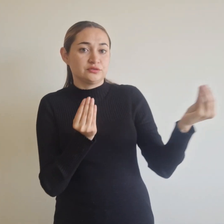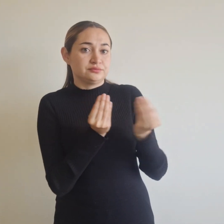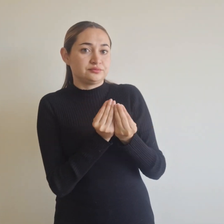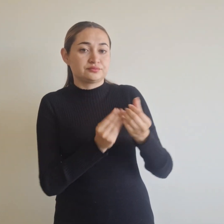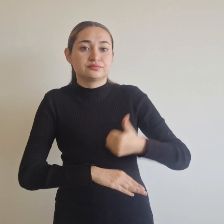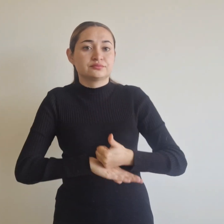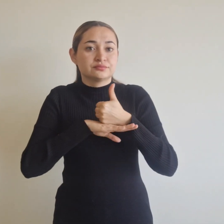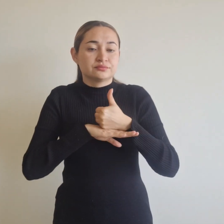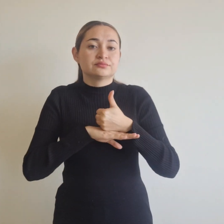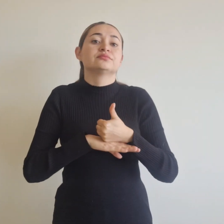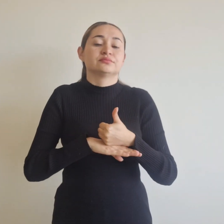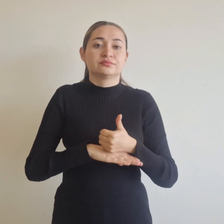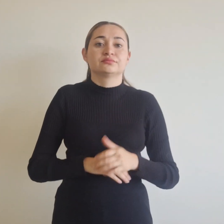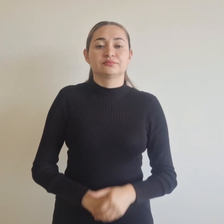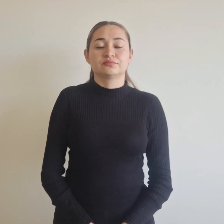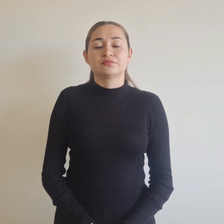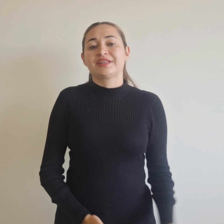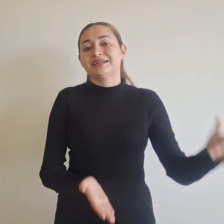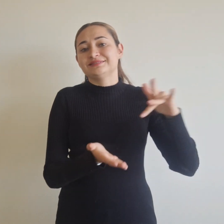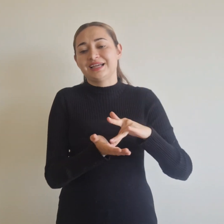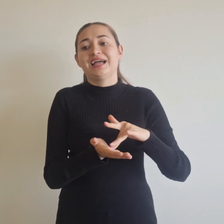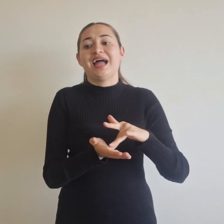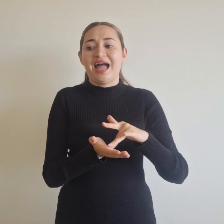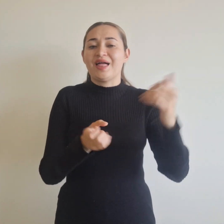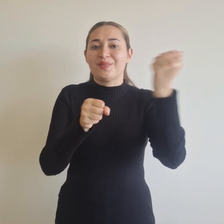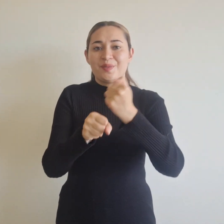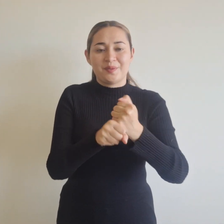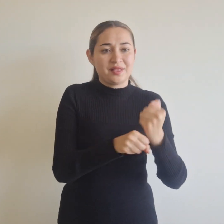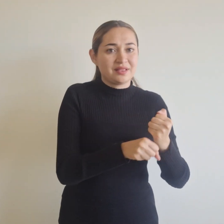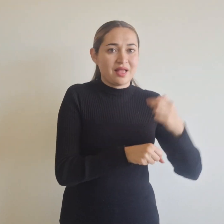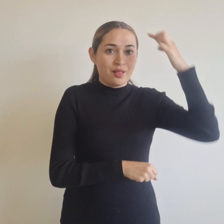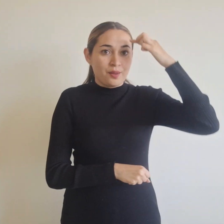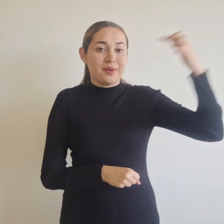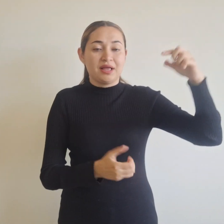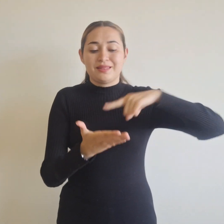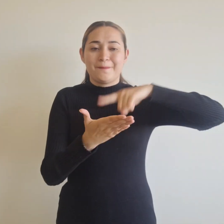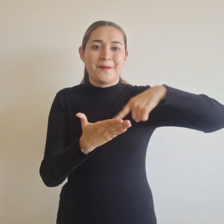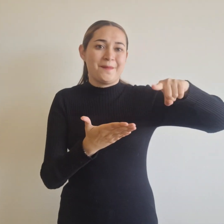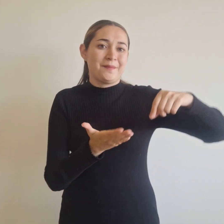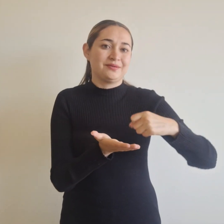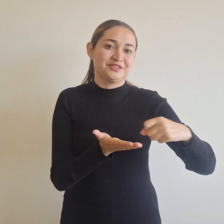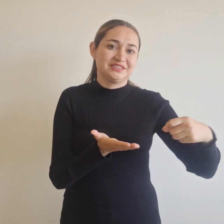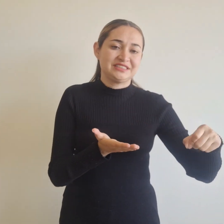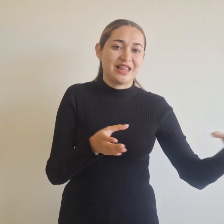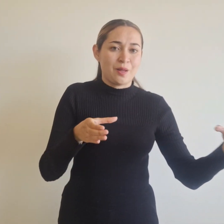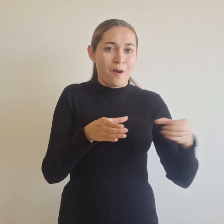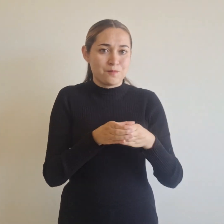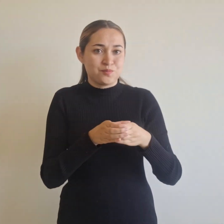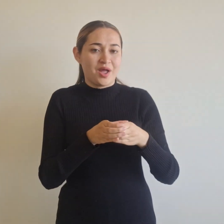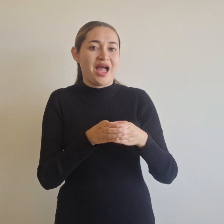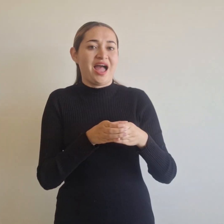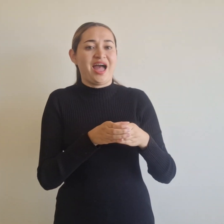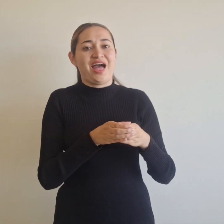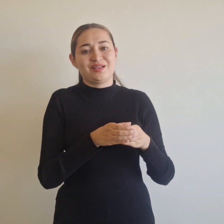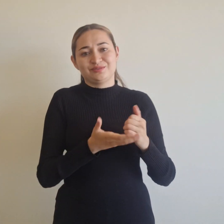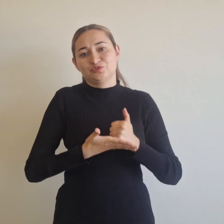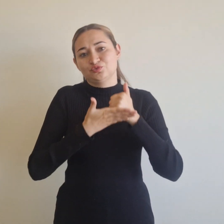y gerentes tomarán posesión de sus cargos para consolidar el equipo que llevará a conectar Tunja con el mundo.